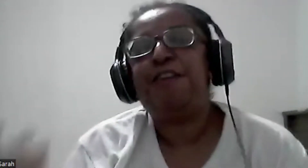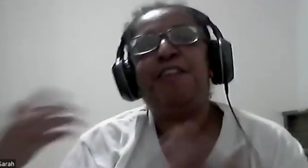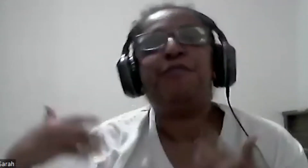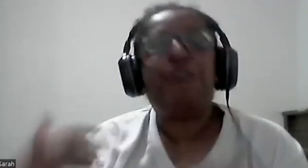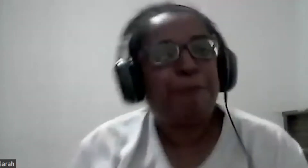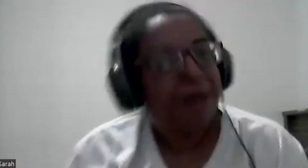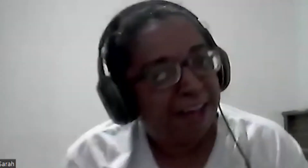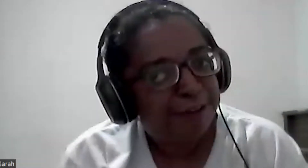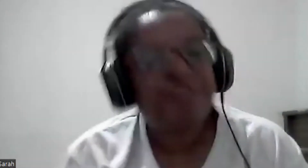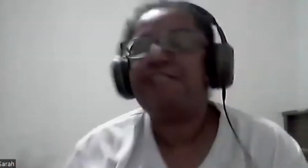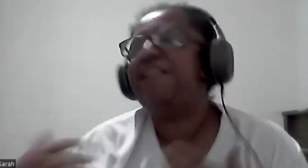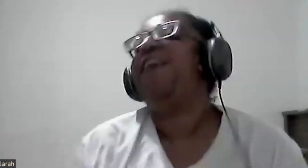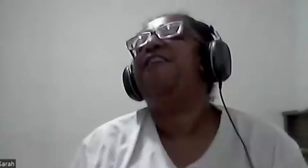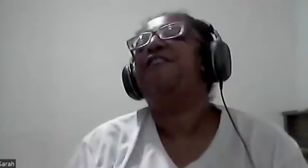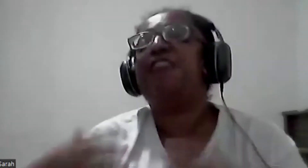somos formados, né? Nós temos